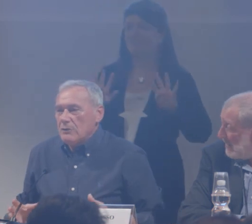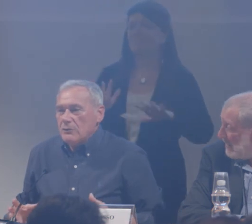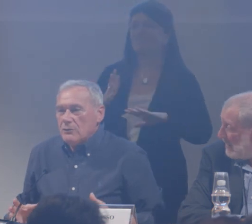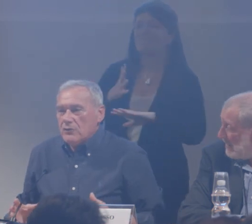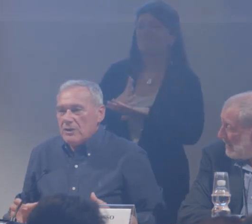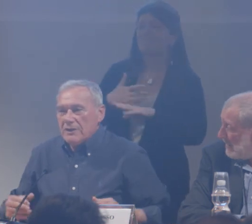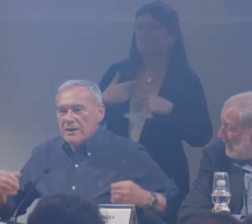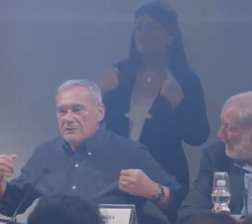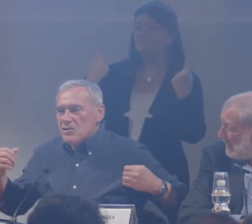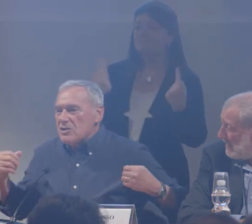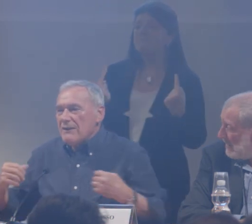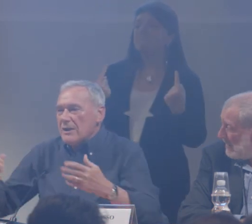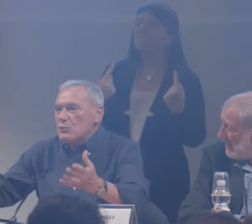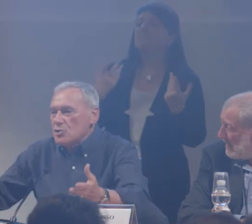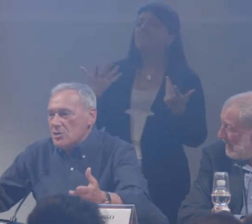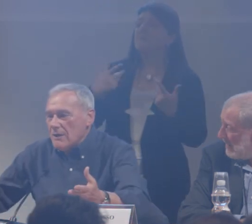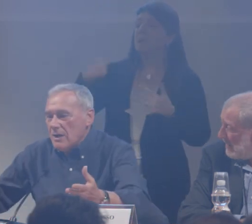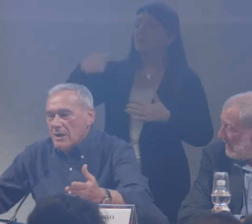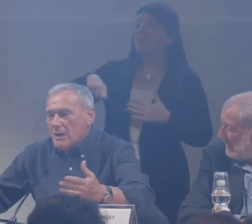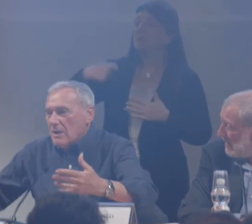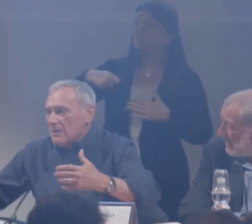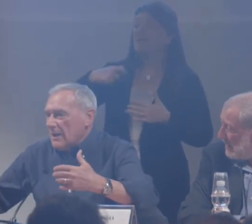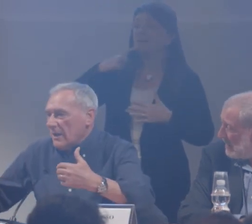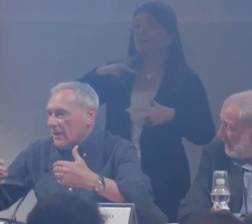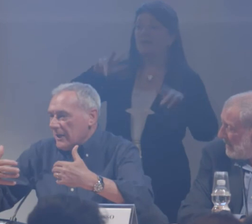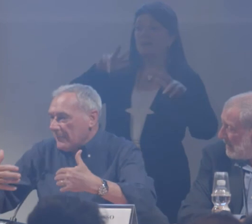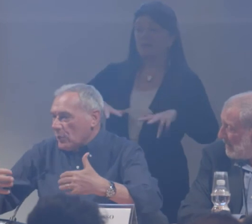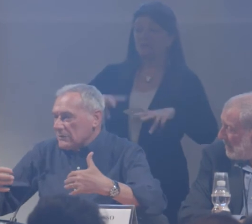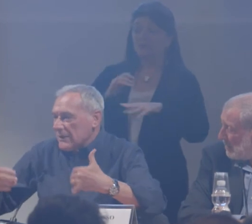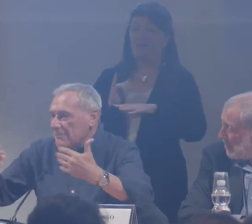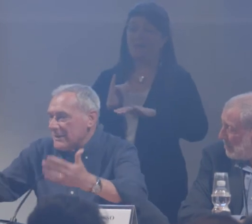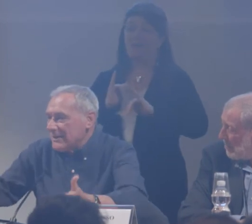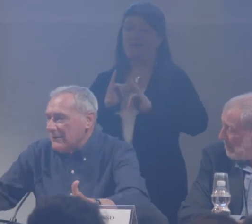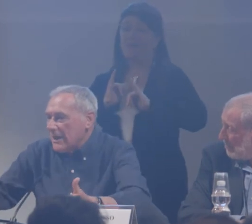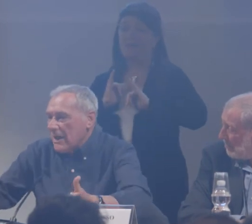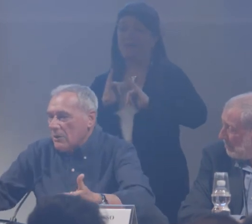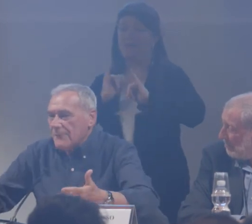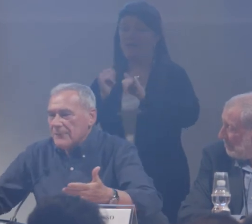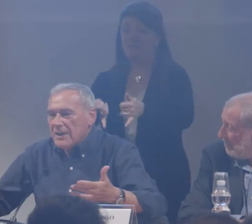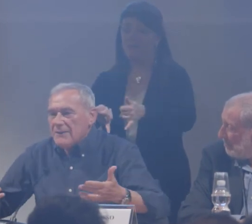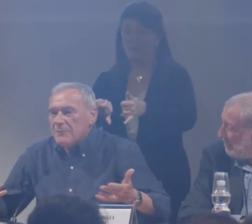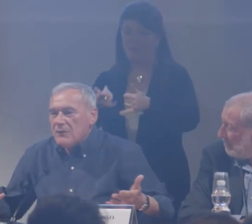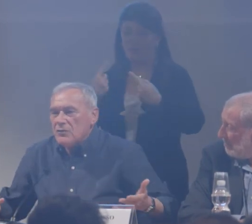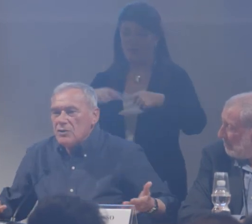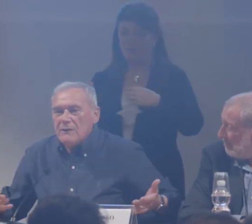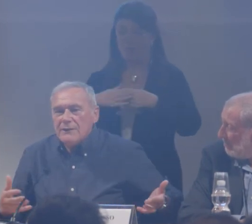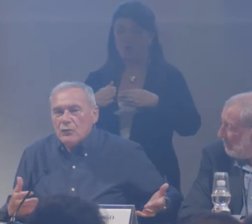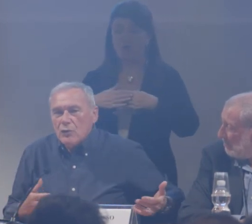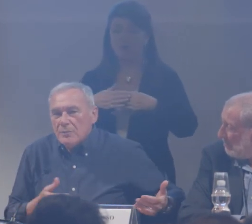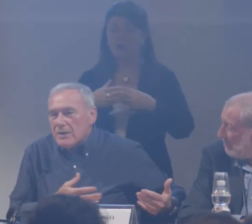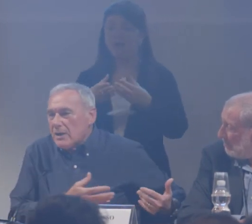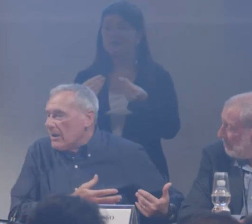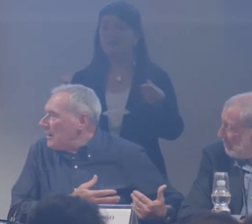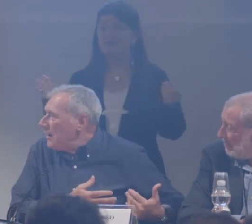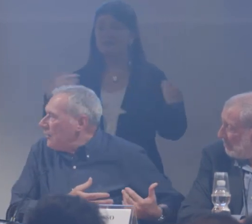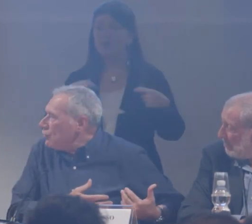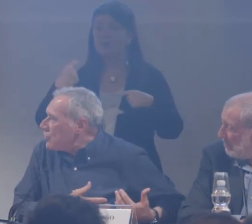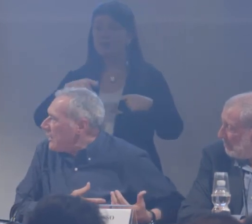solito succedeva che decideva che usciva dalla porta che immetteva in aula, e spesso si trovava solo